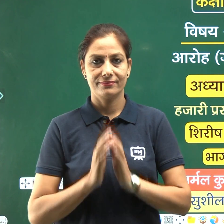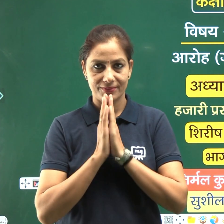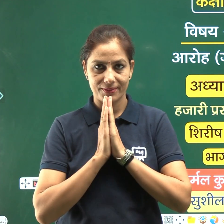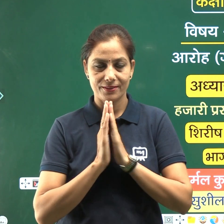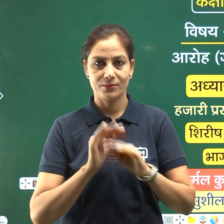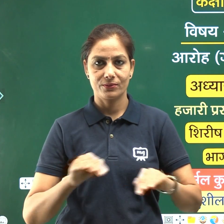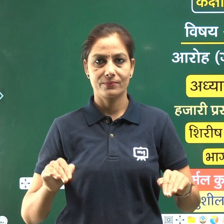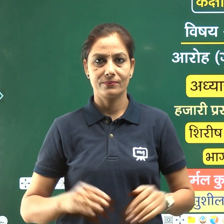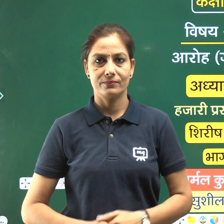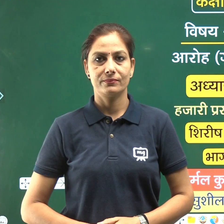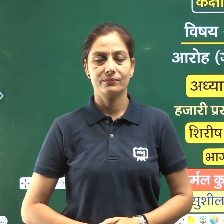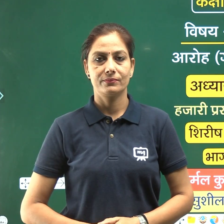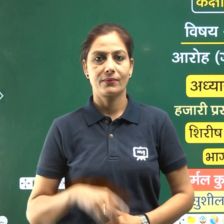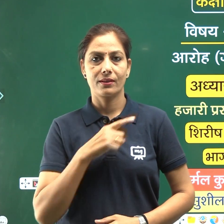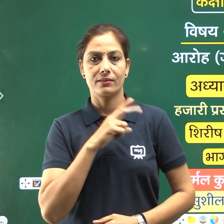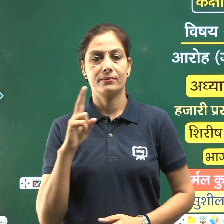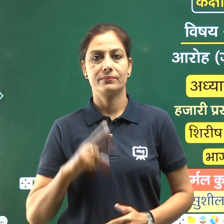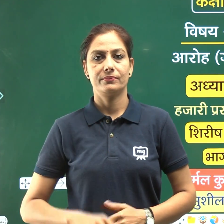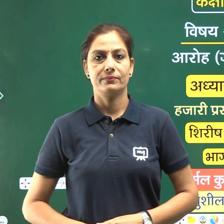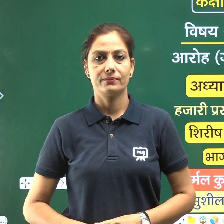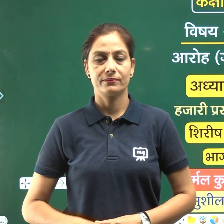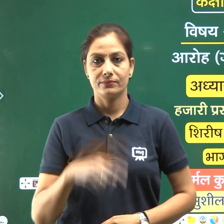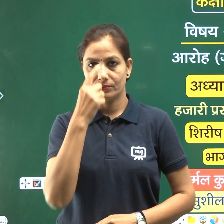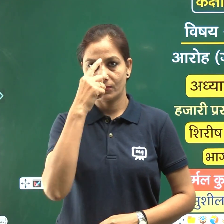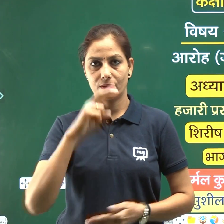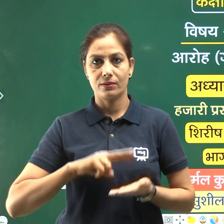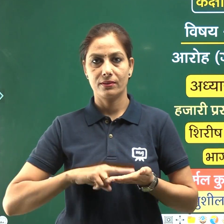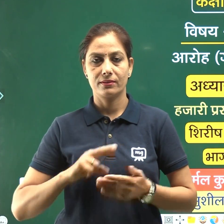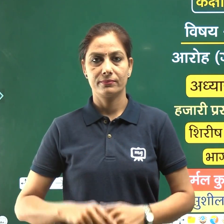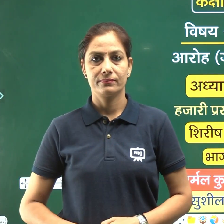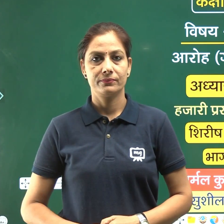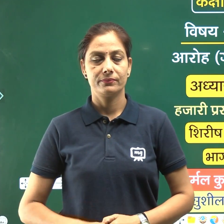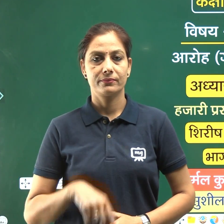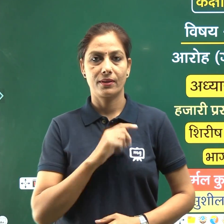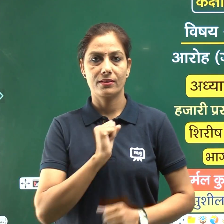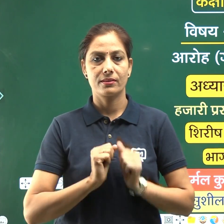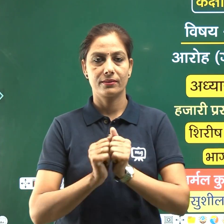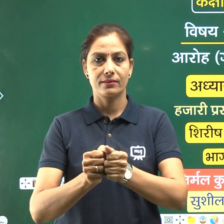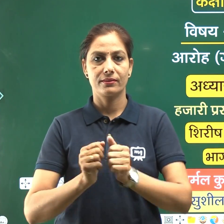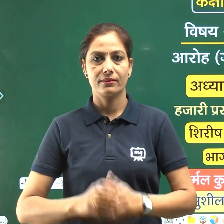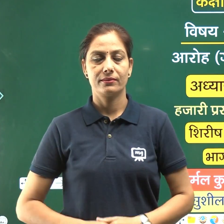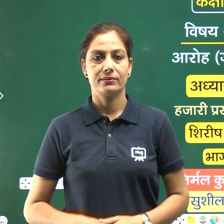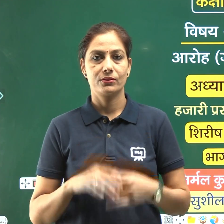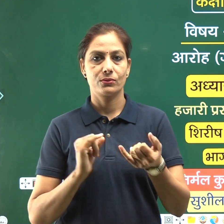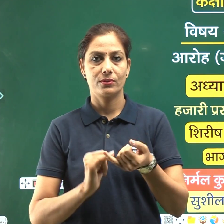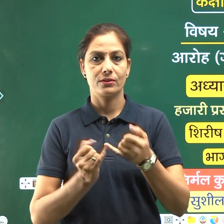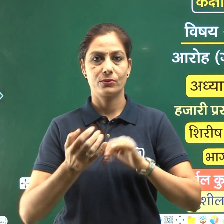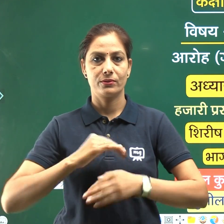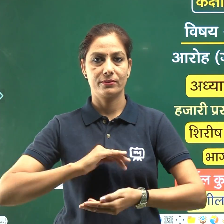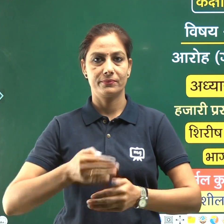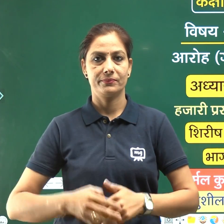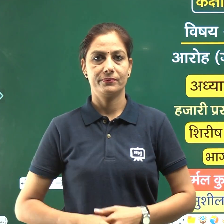नमस्कार बच्चों, मेरा नाम निर्मल कुमार गुप्ता, मेरे साथ हैं सुशीला